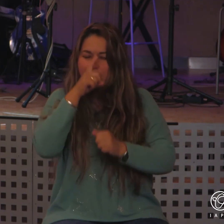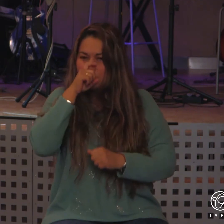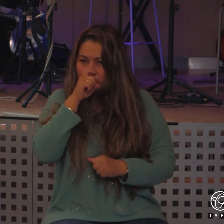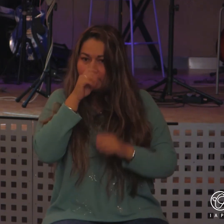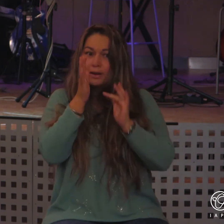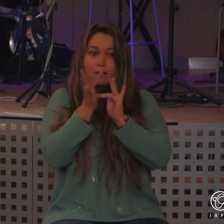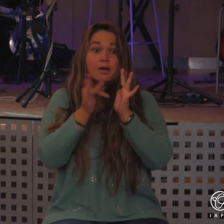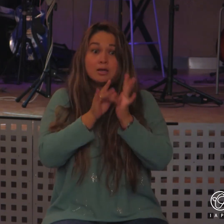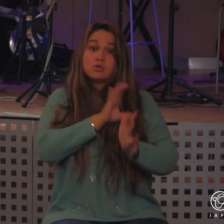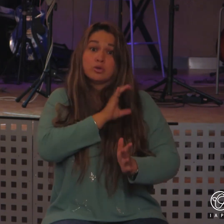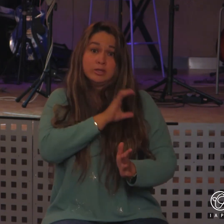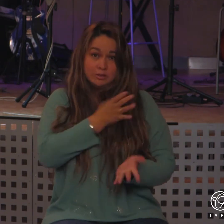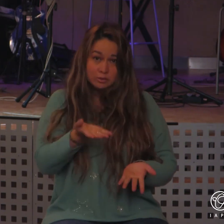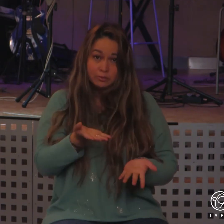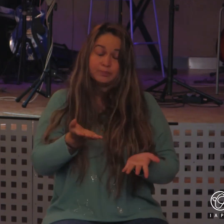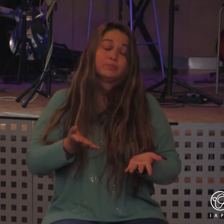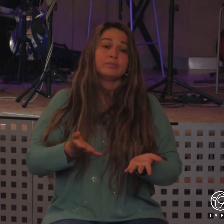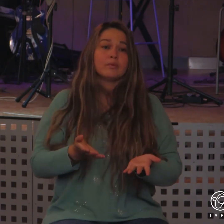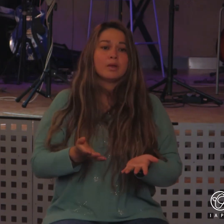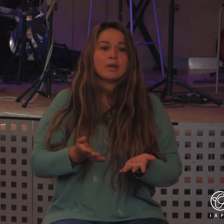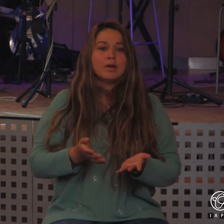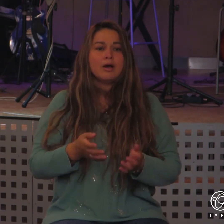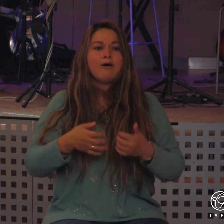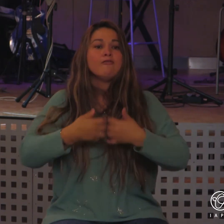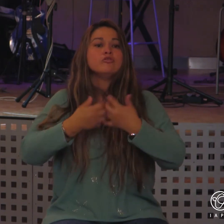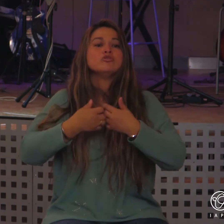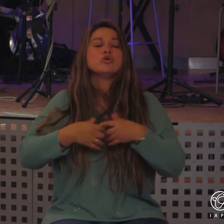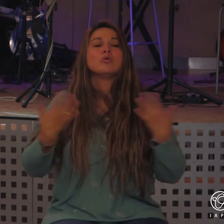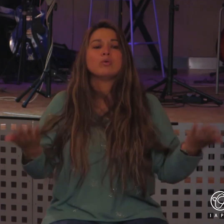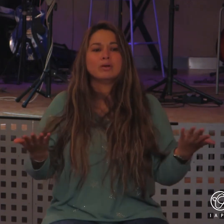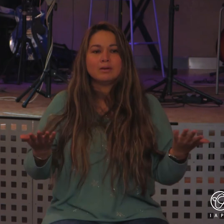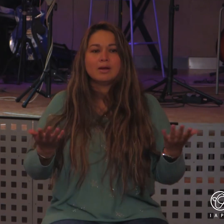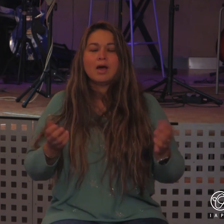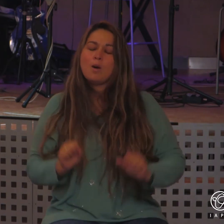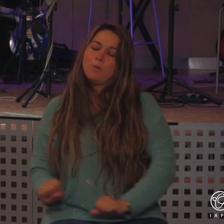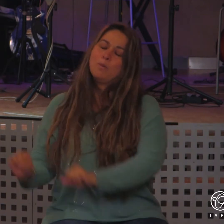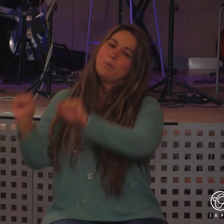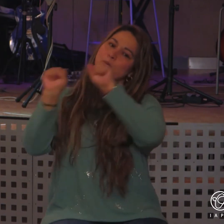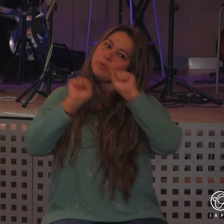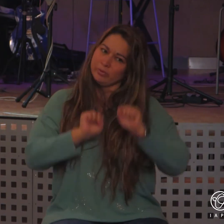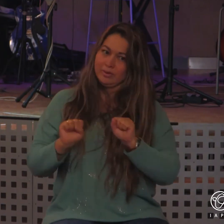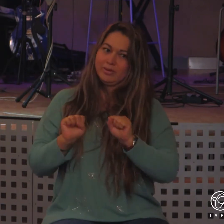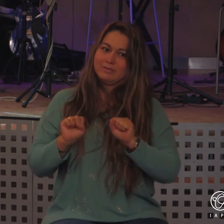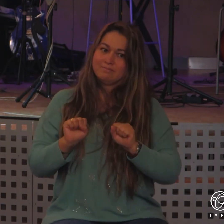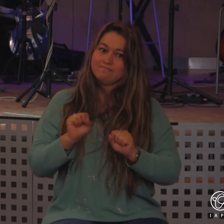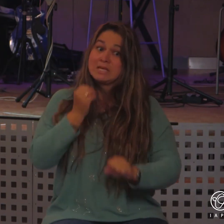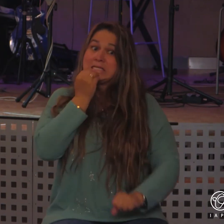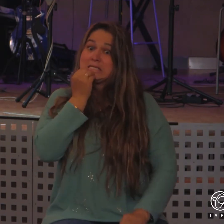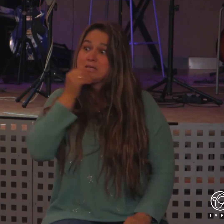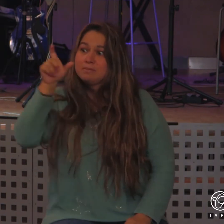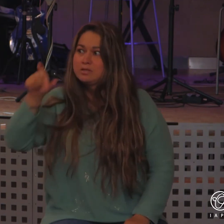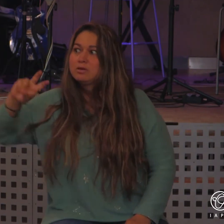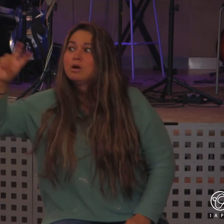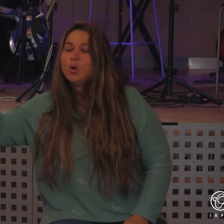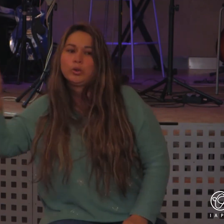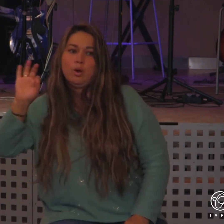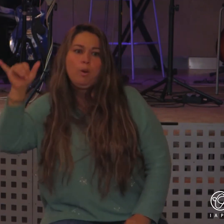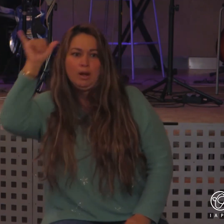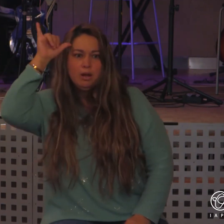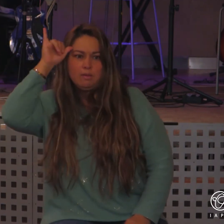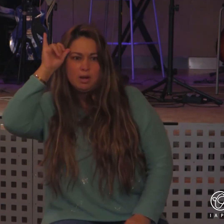vidas. Cuidado quien se mete contigo. Cuidado quien se mete contigo. Leemos, 1